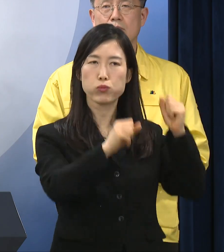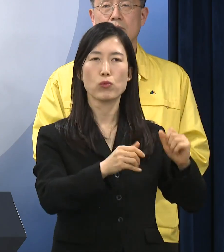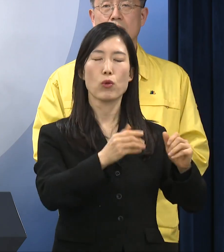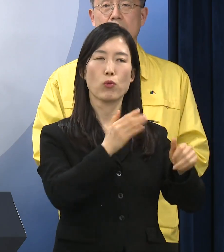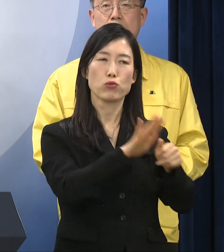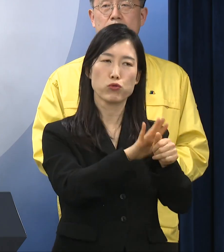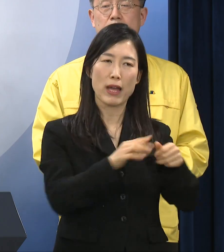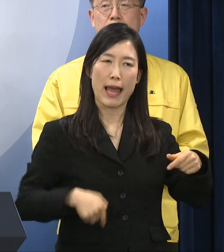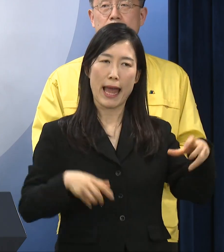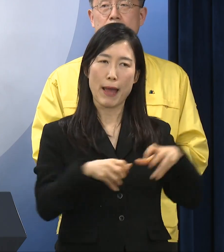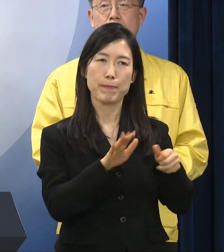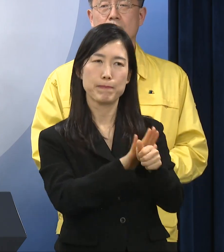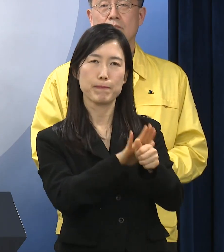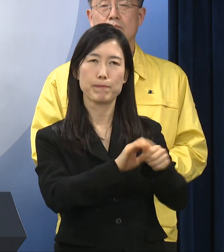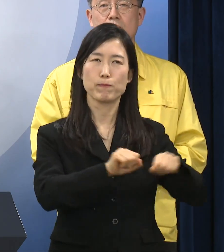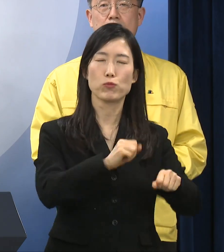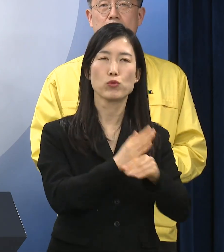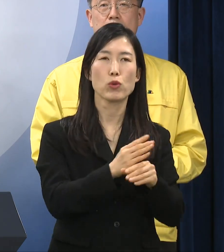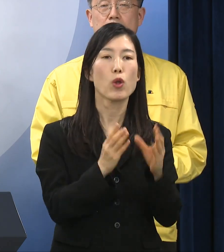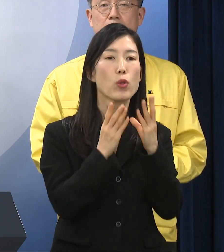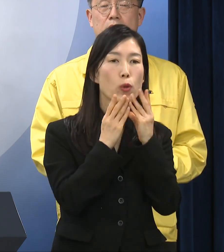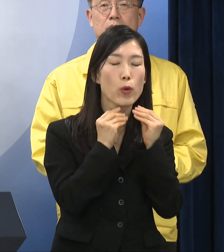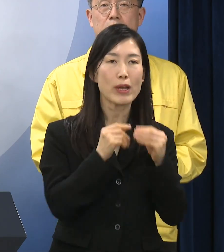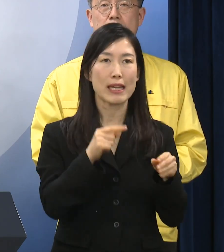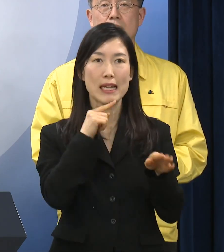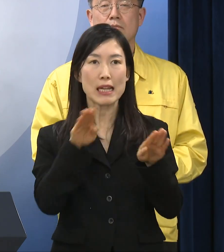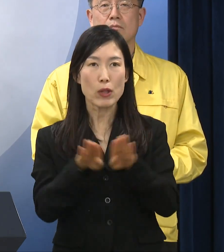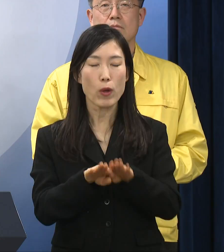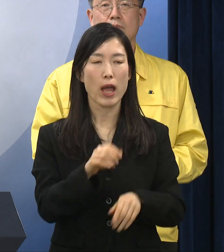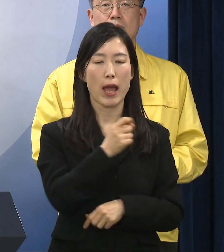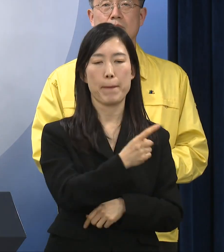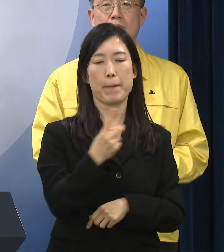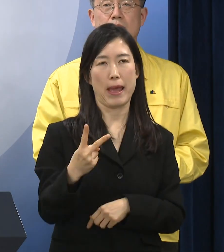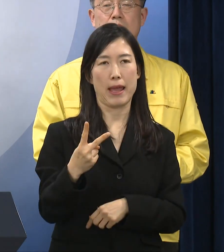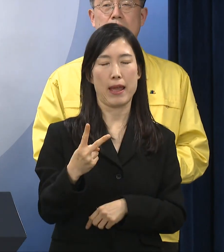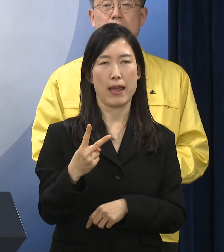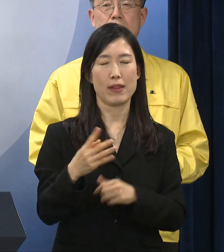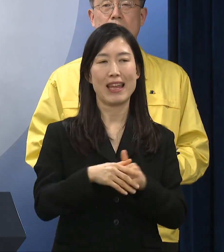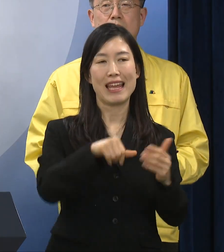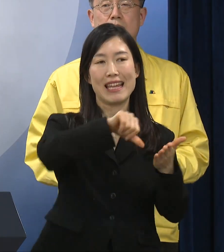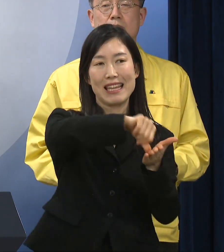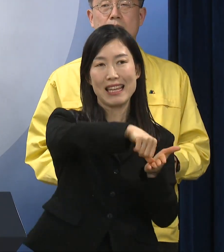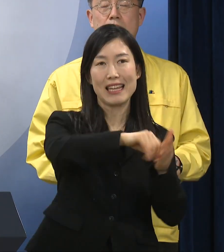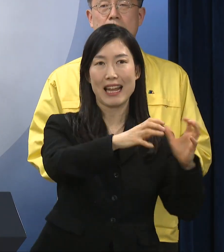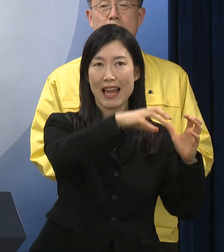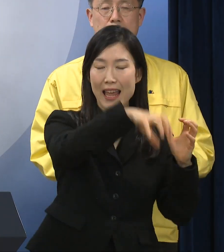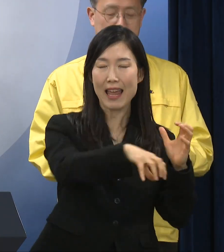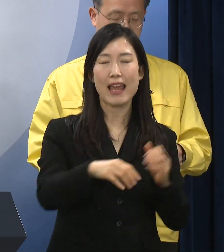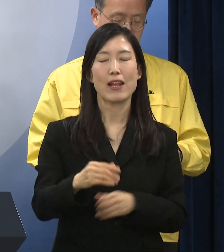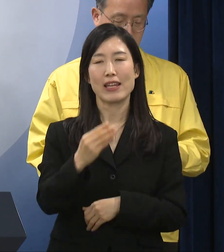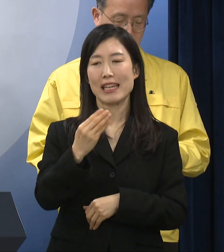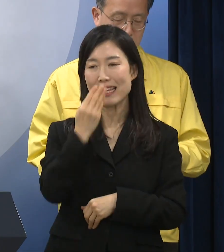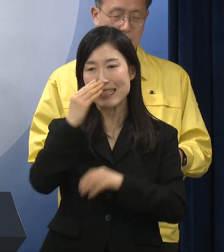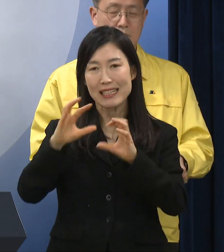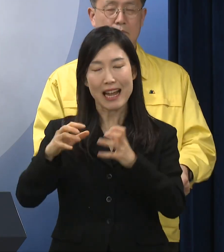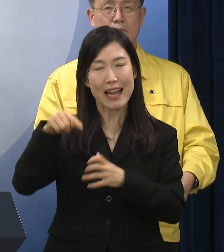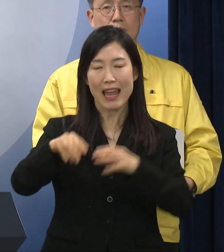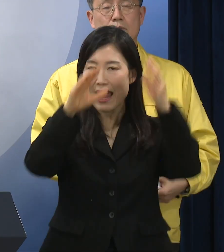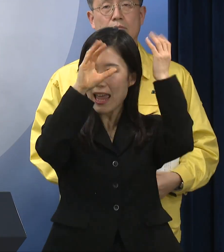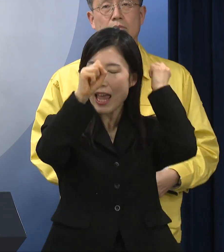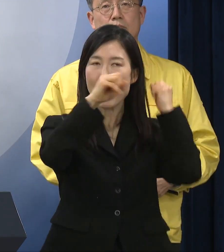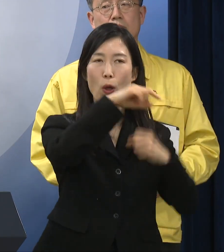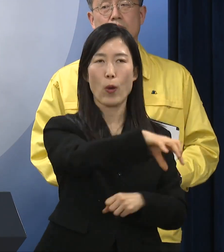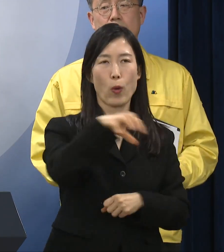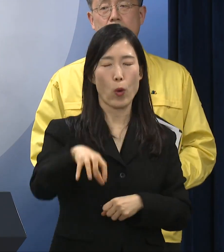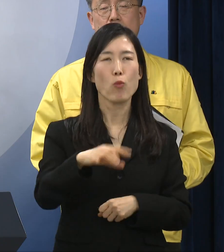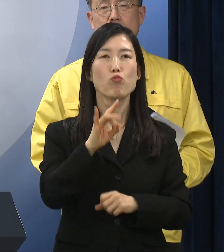총력 대응을 하고 있습니다. 토요일과 일요일 2차례에 걸쳐서 주 이란 그리고 주 이스라엘 대사관뿐만이 아니라